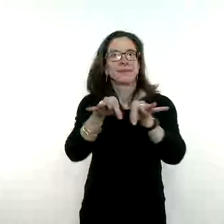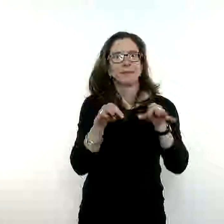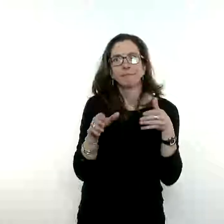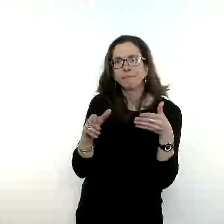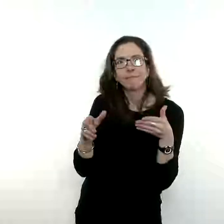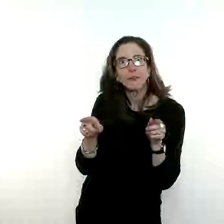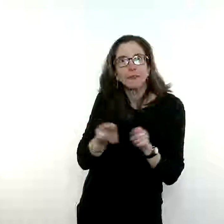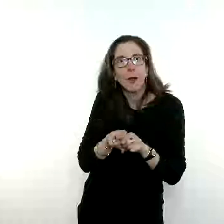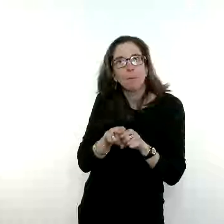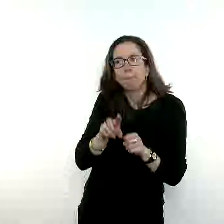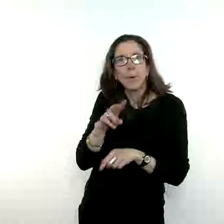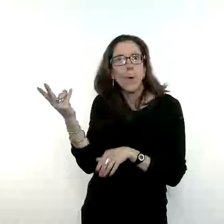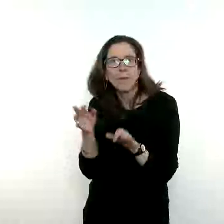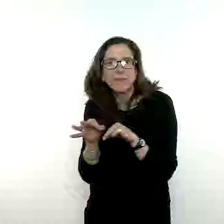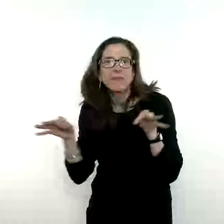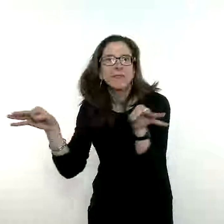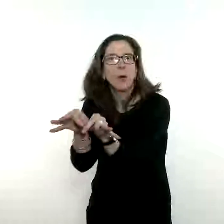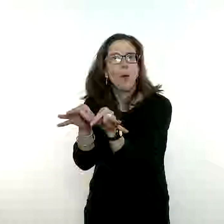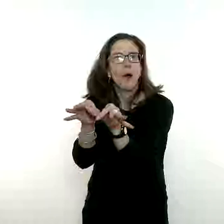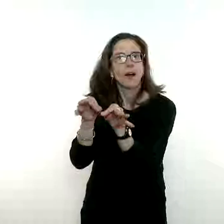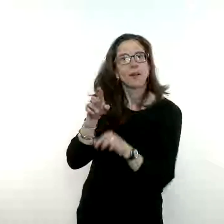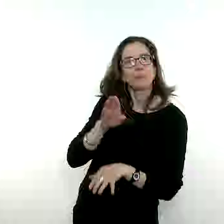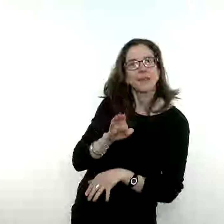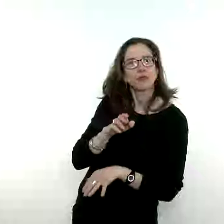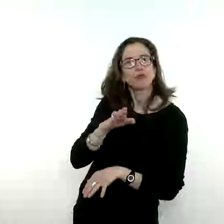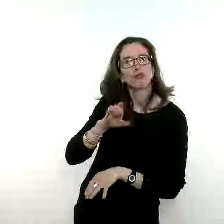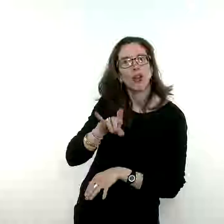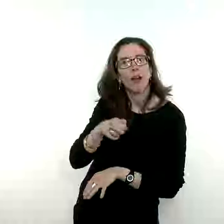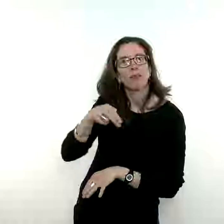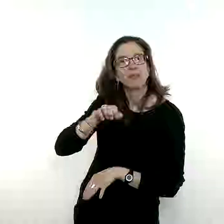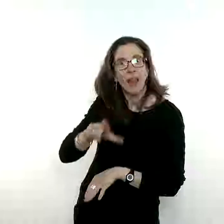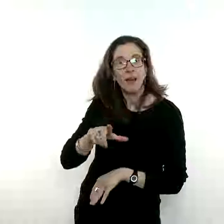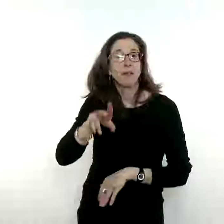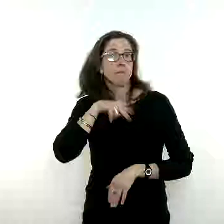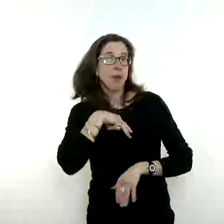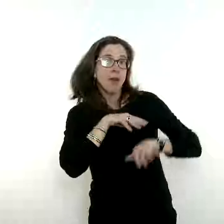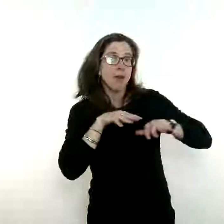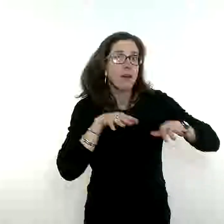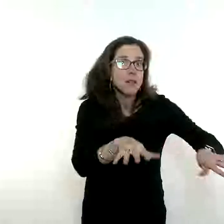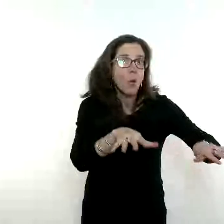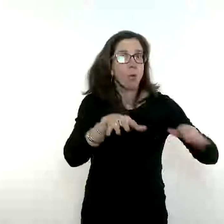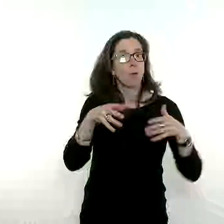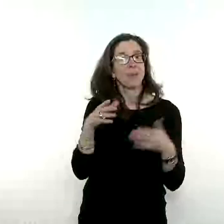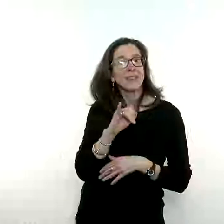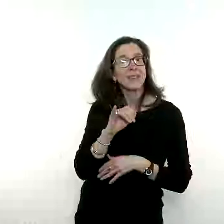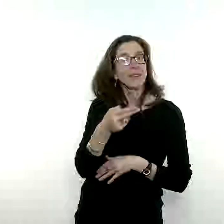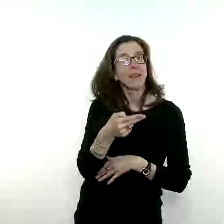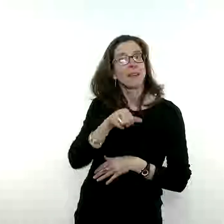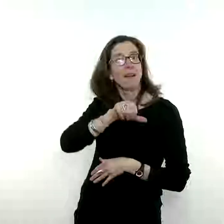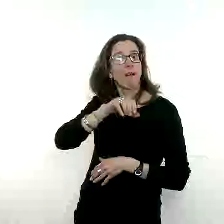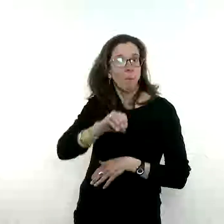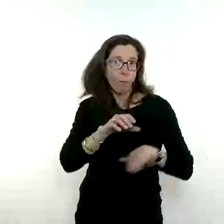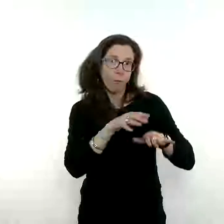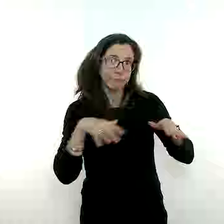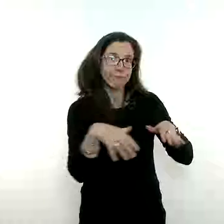donc, avec mes relations au niveau de l'INAO, très rapidement, vos